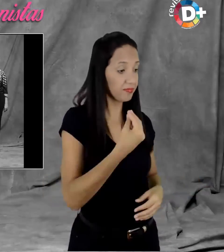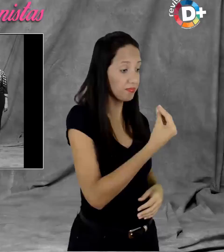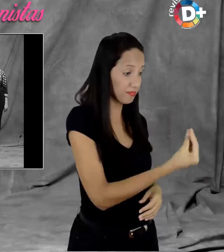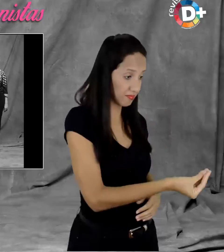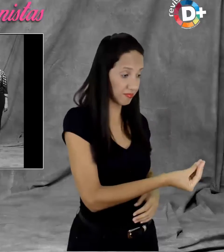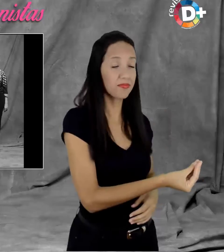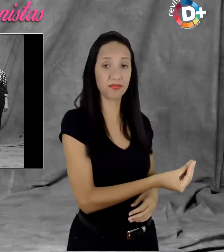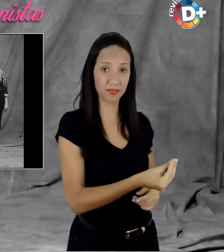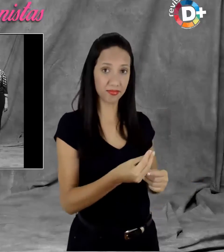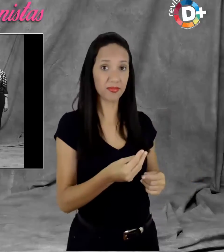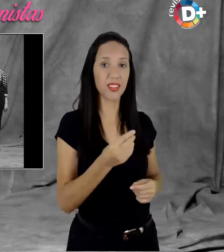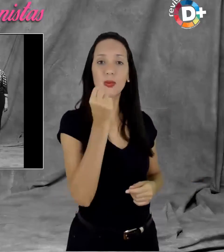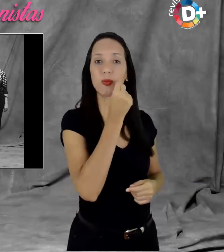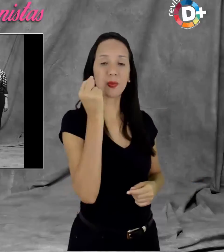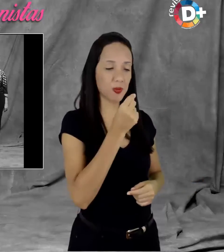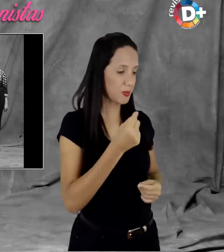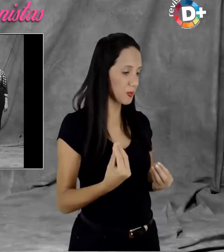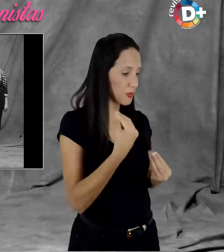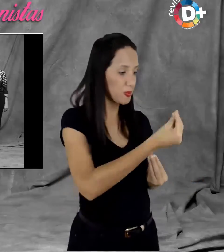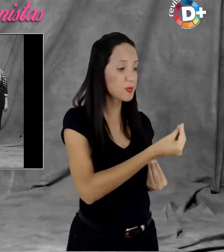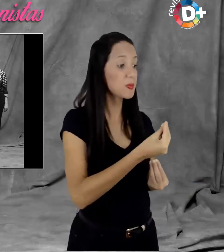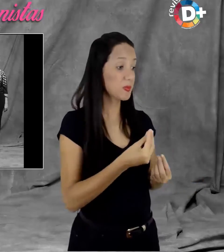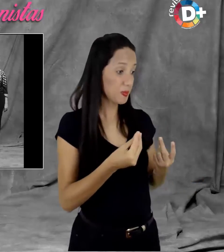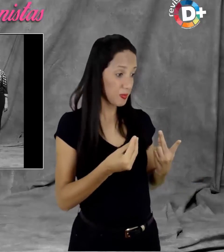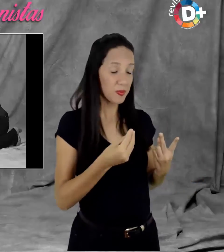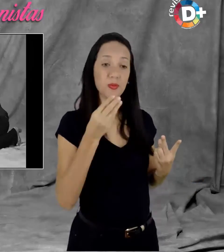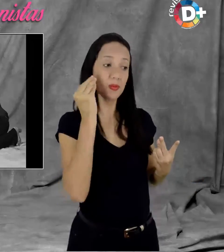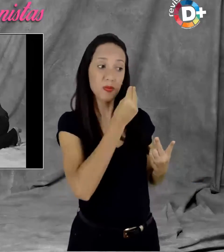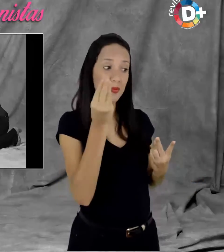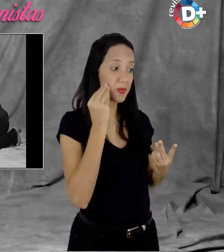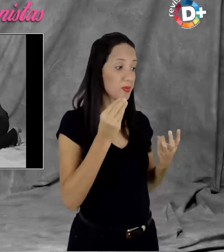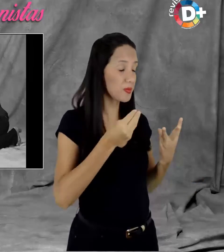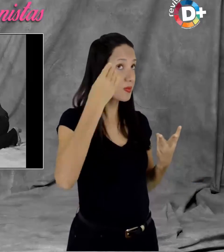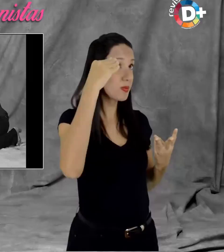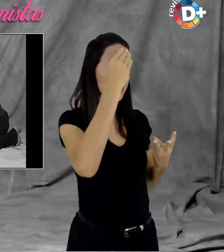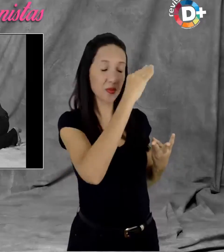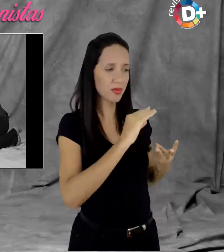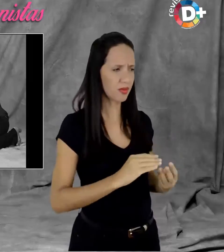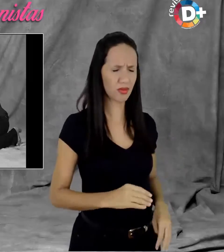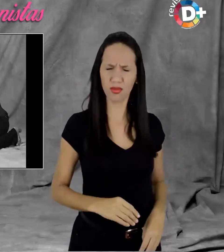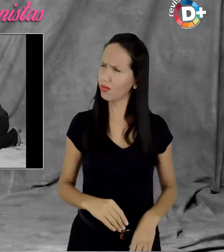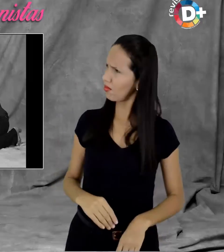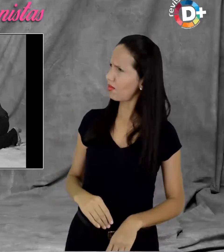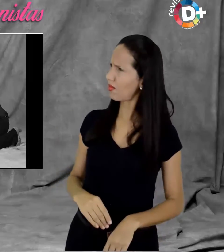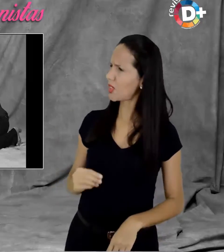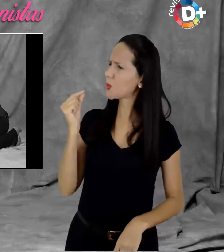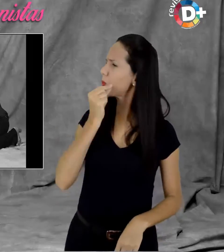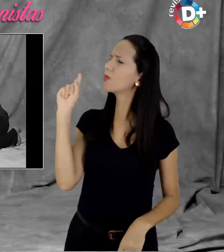mãos dela. Aqui estão seu batom, blush e suas sombras. Ela os pegou e